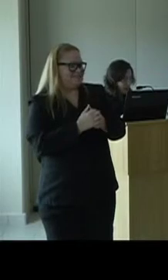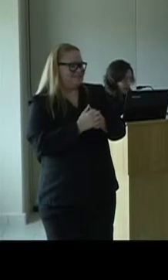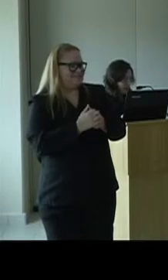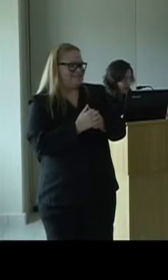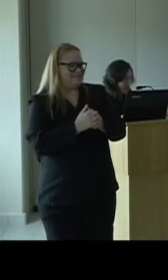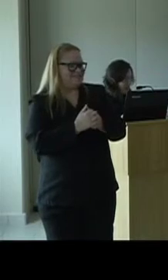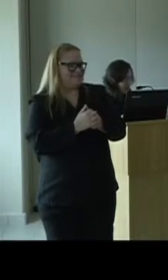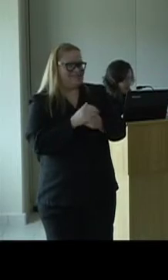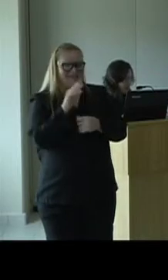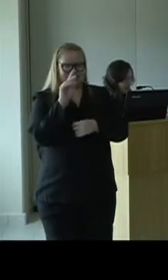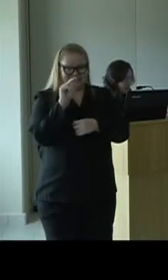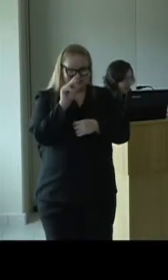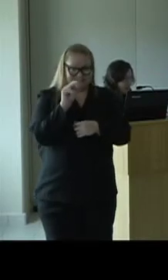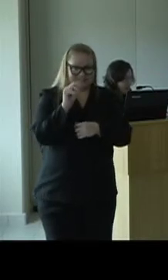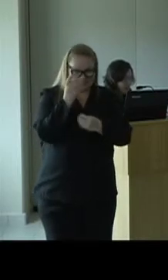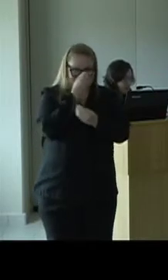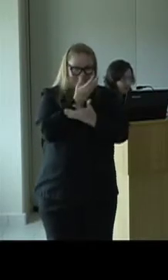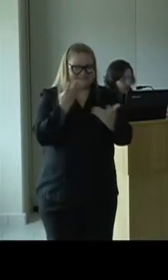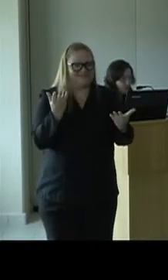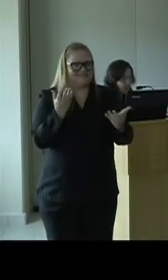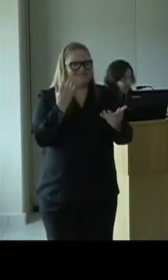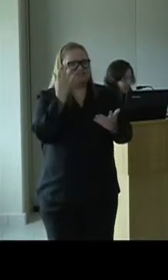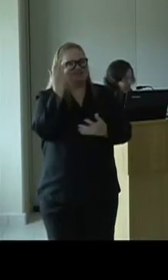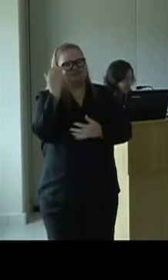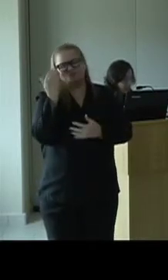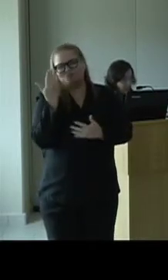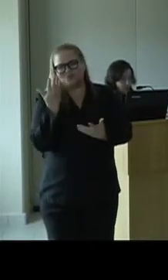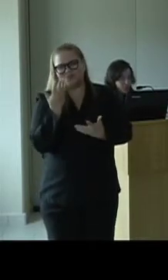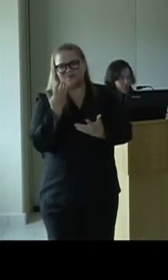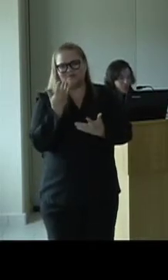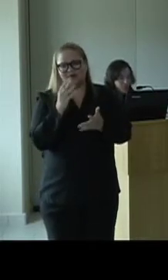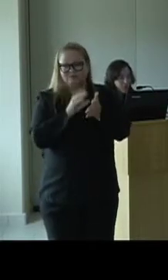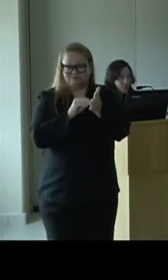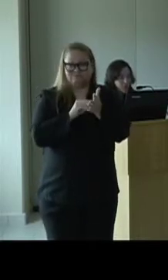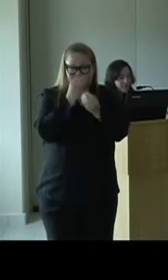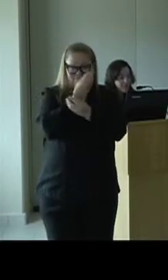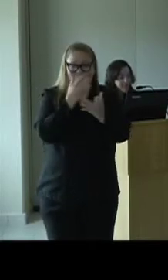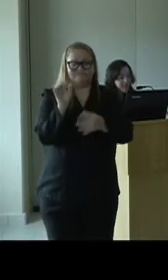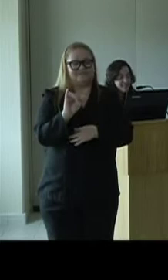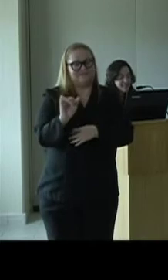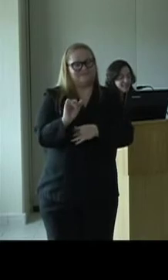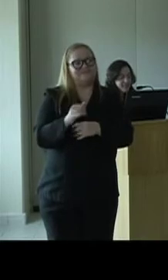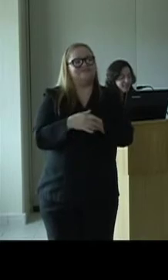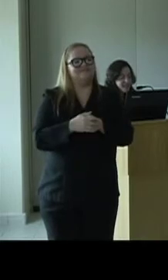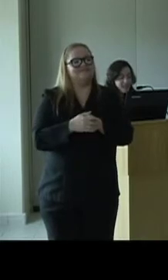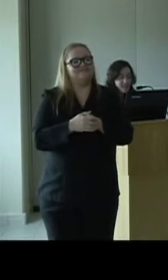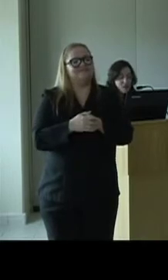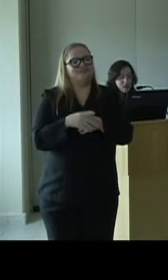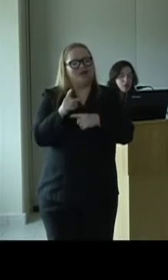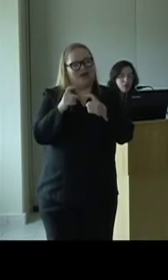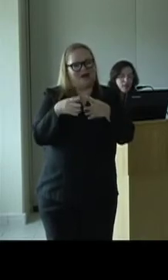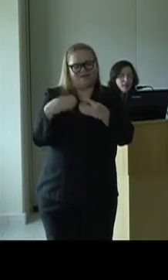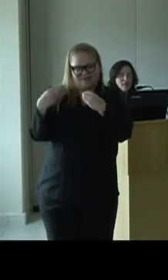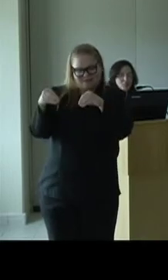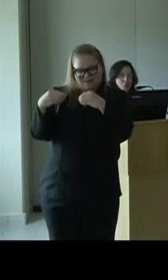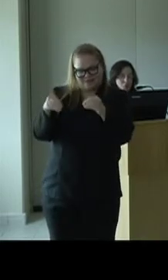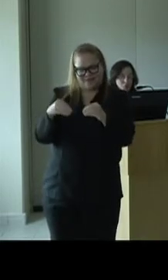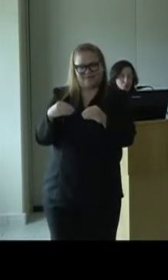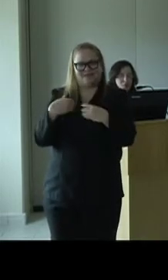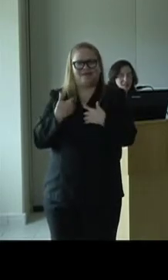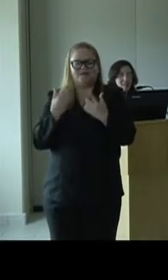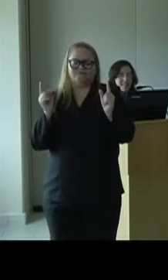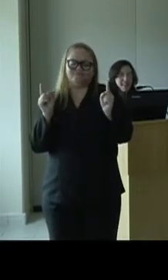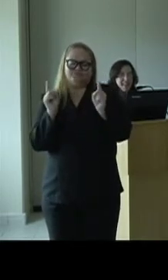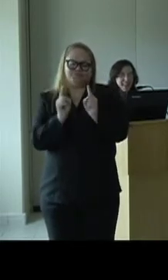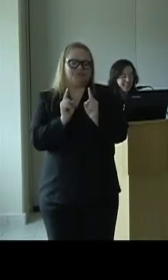salió la cápsula en la televisión y salió en el periódico, pues el gerente de esta tienda fue y se tomó